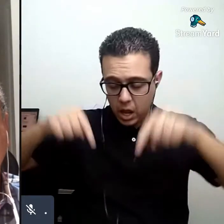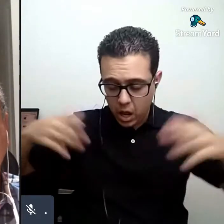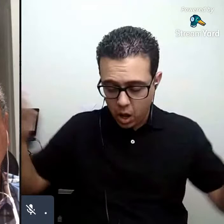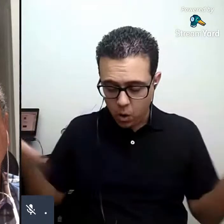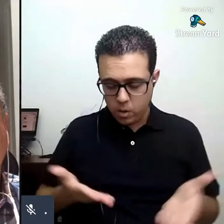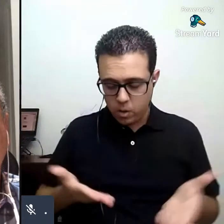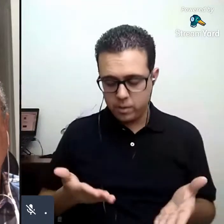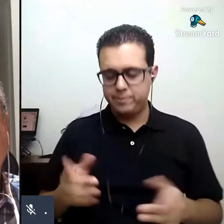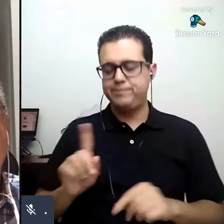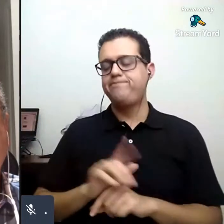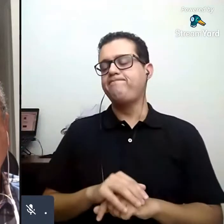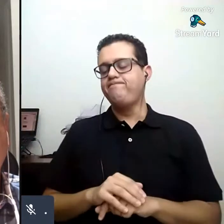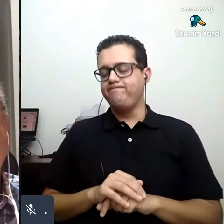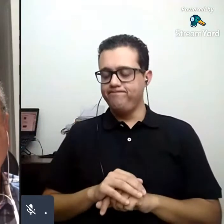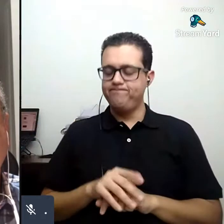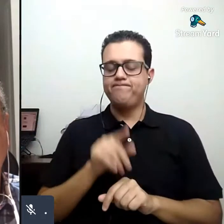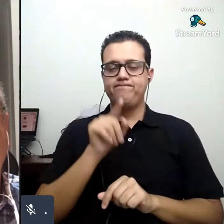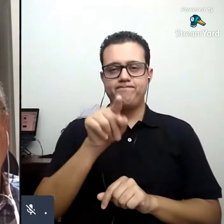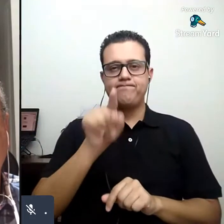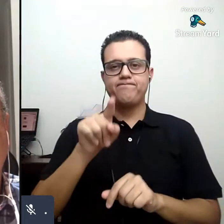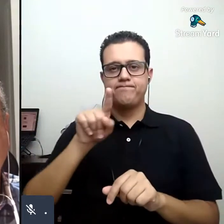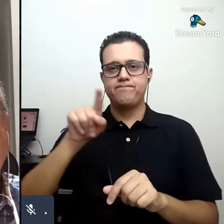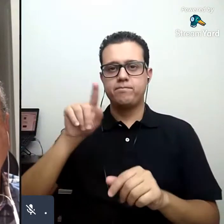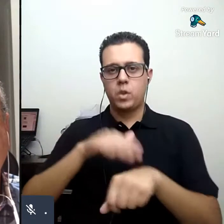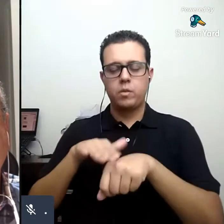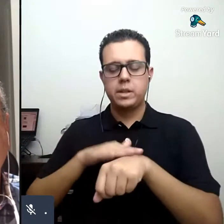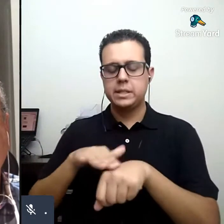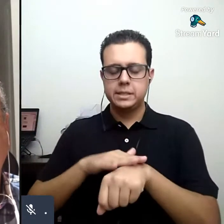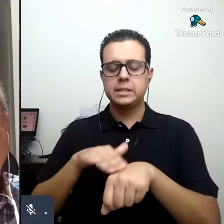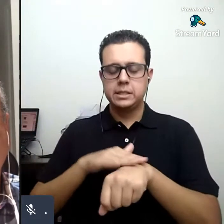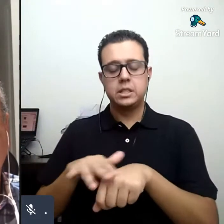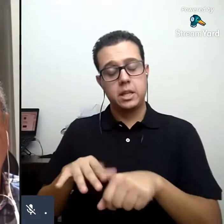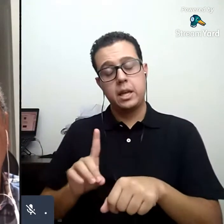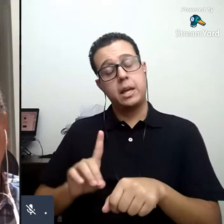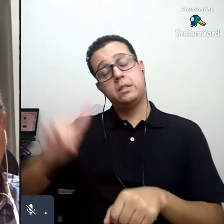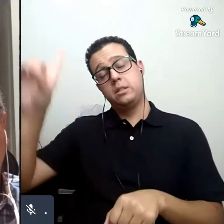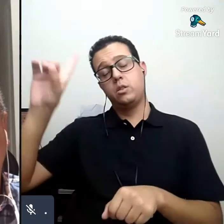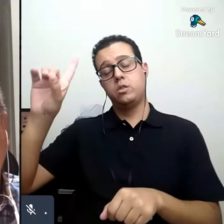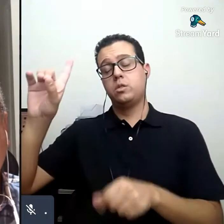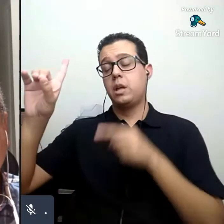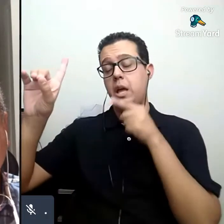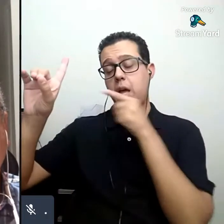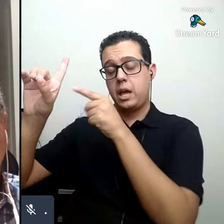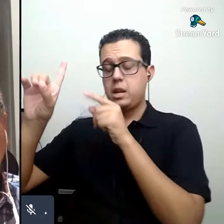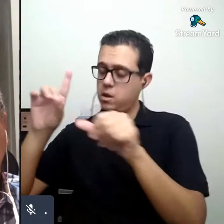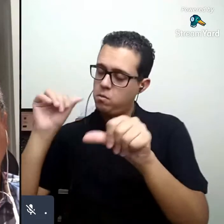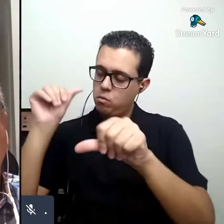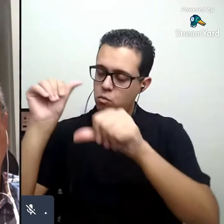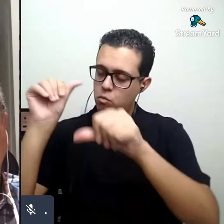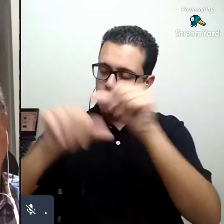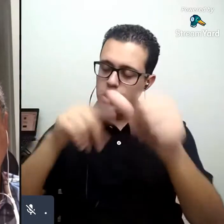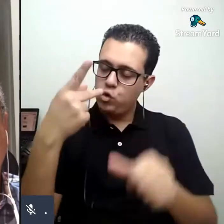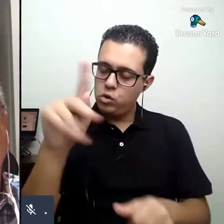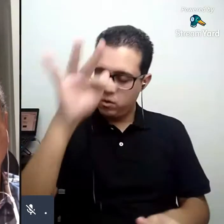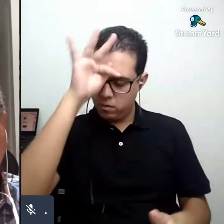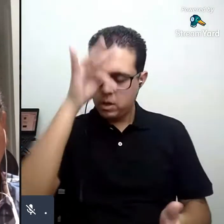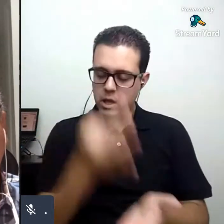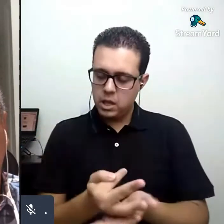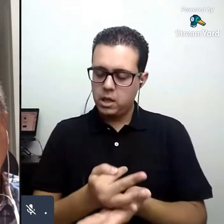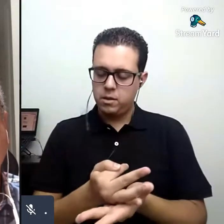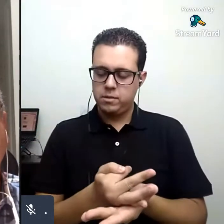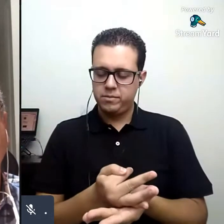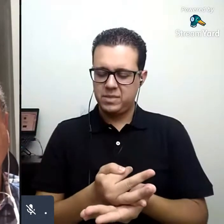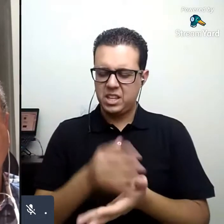que você conversasse com Deus para que ele mudasse a sua fé em milagres para a sua fé no Deus